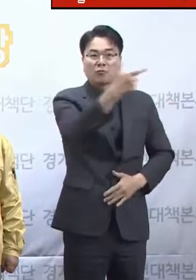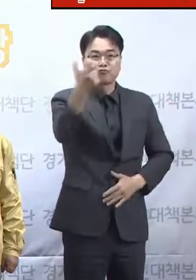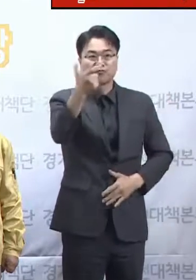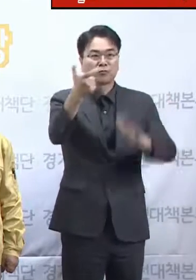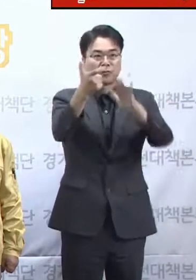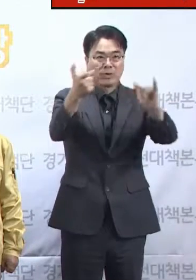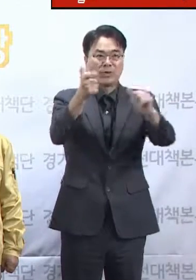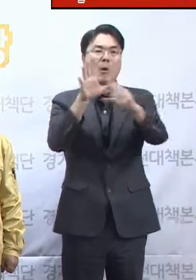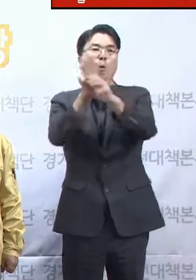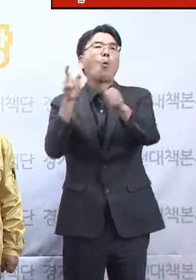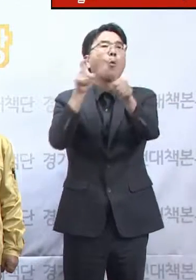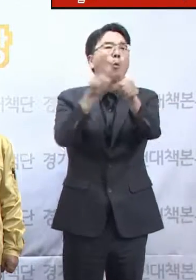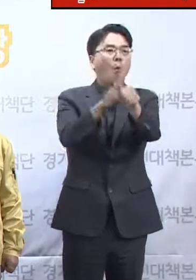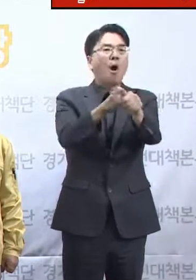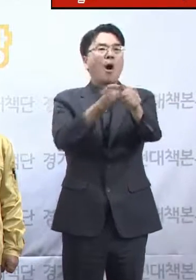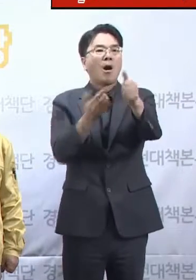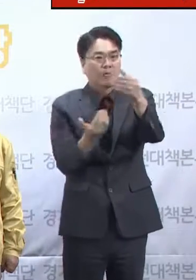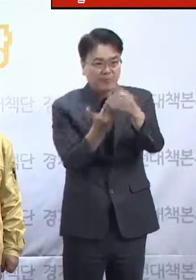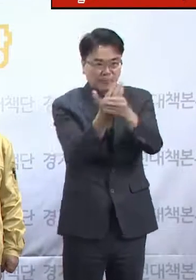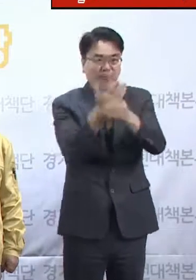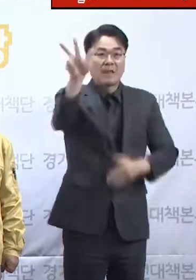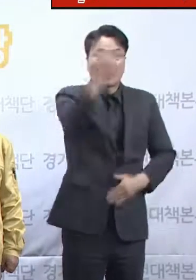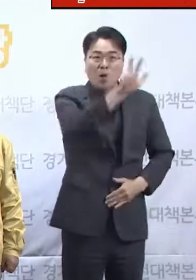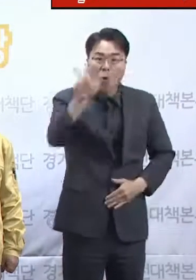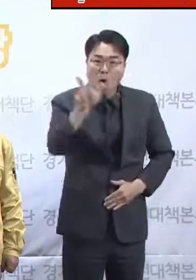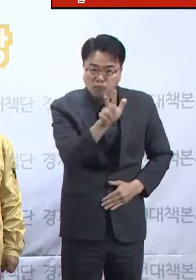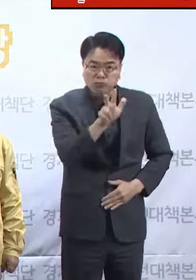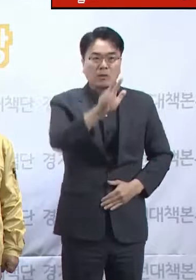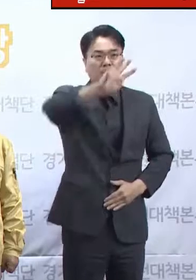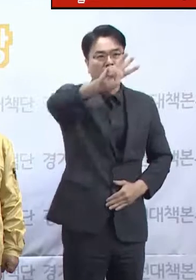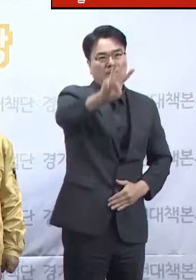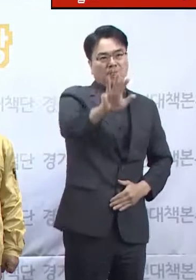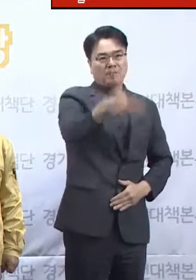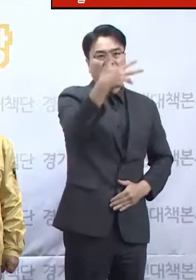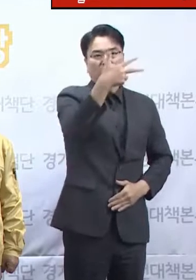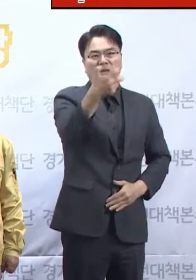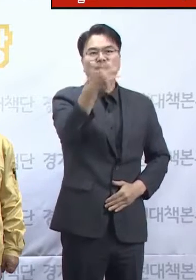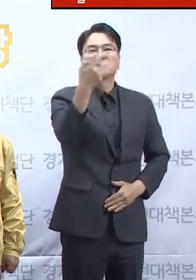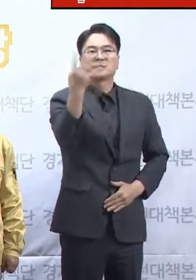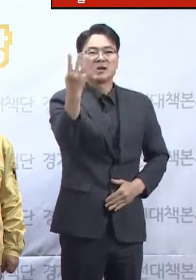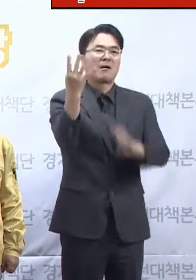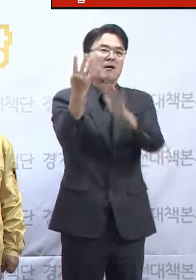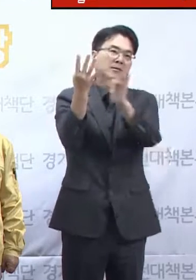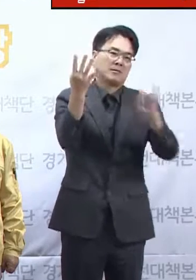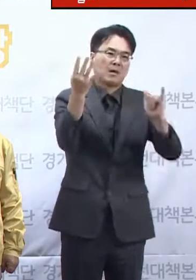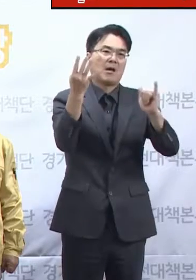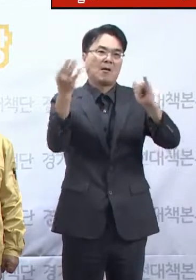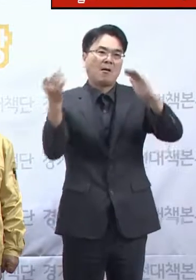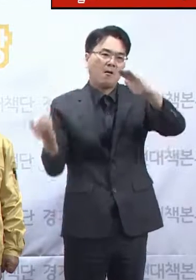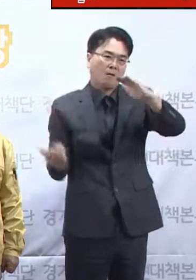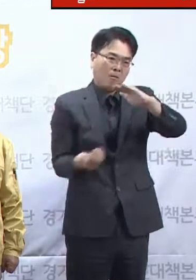360명의 확진자가 발생했고 전국 확진자 수는 874명에 이르고 있습니다.